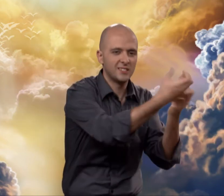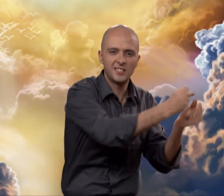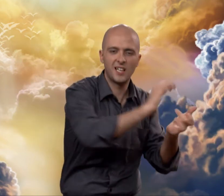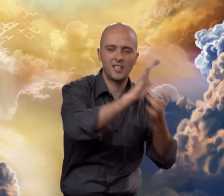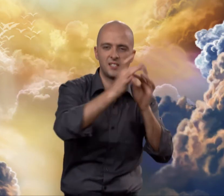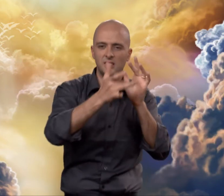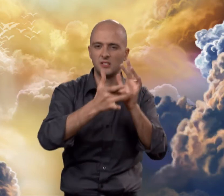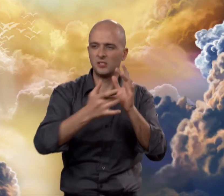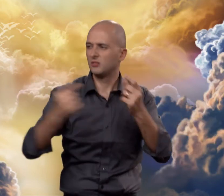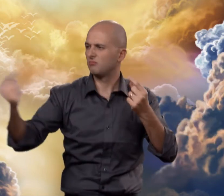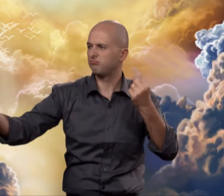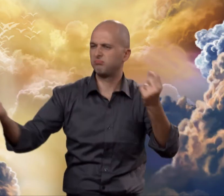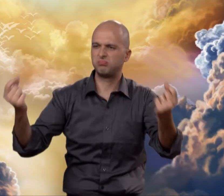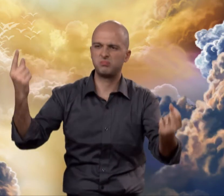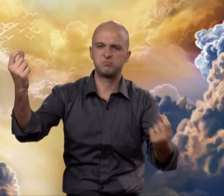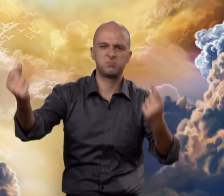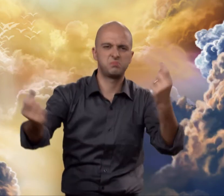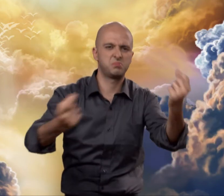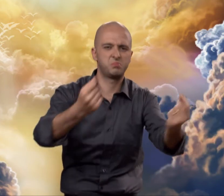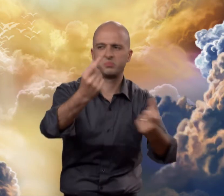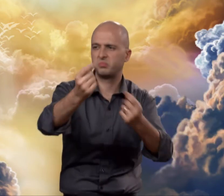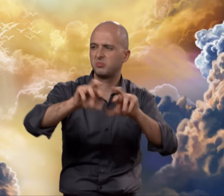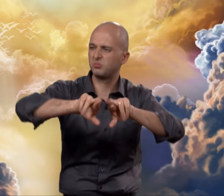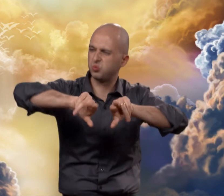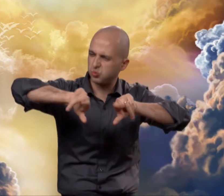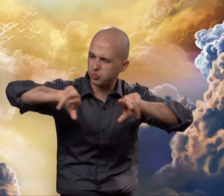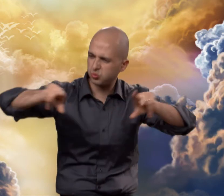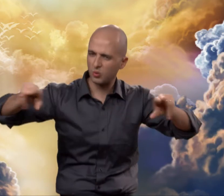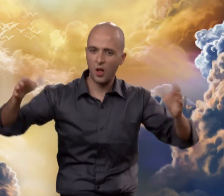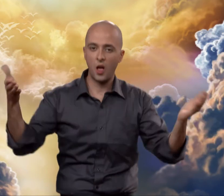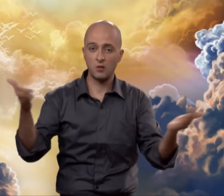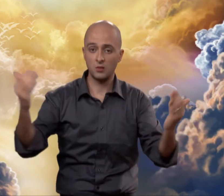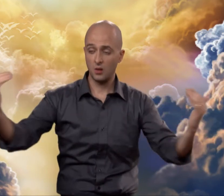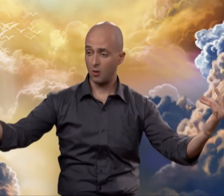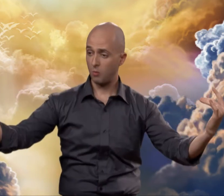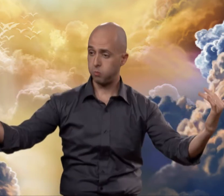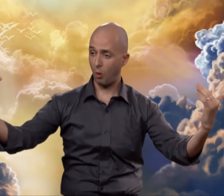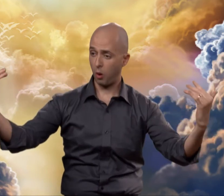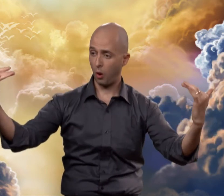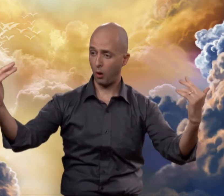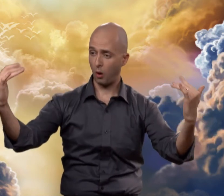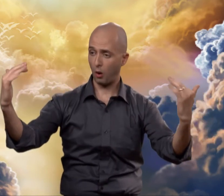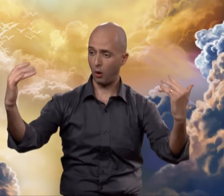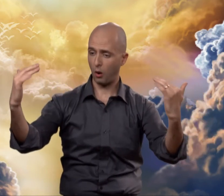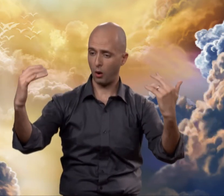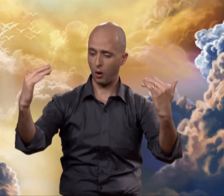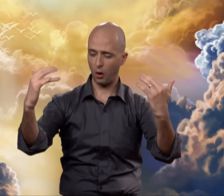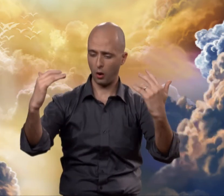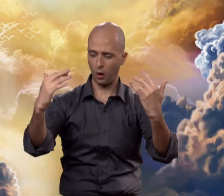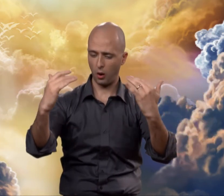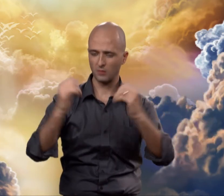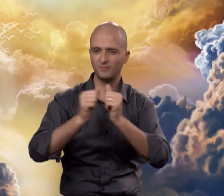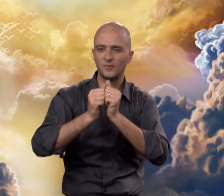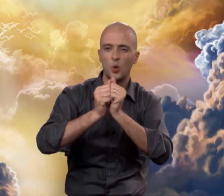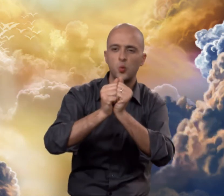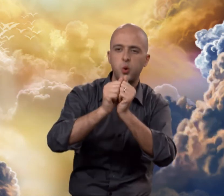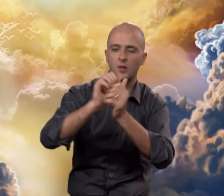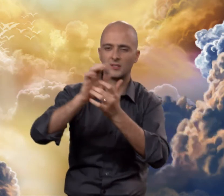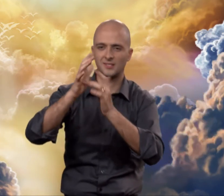será completamente entendido, mesmo quando os resgatados virem como são vistos e conhecerem como são